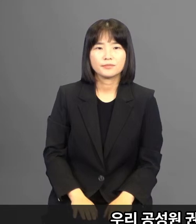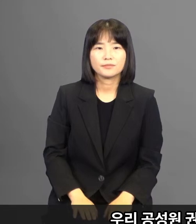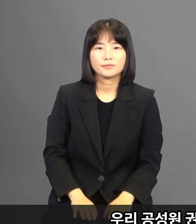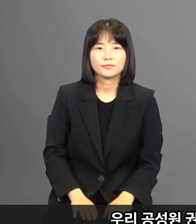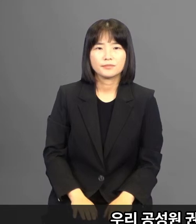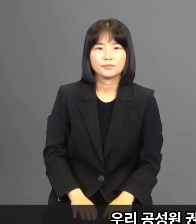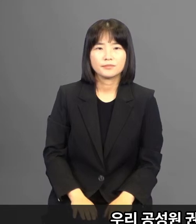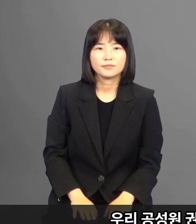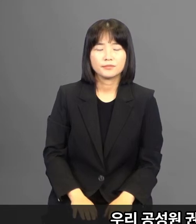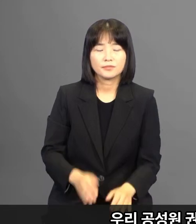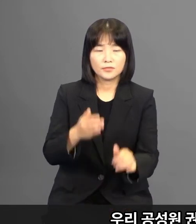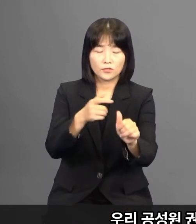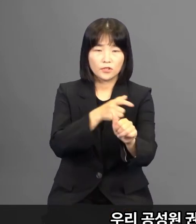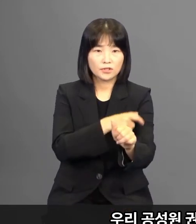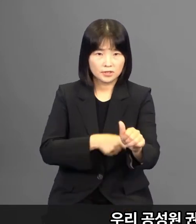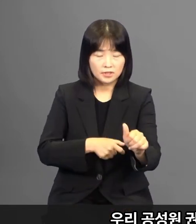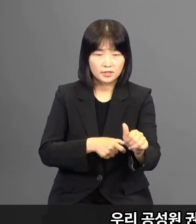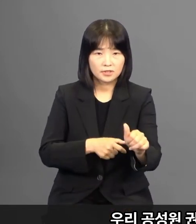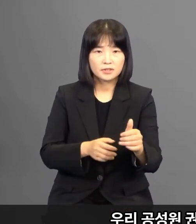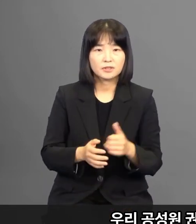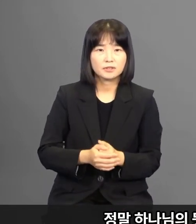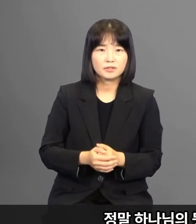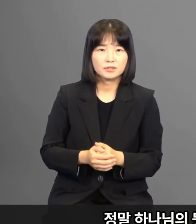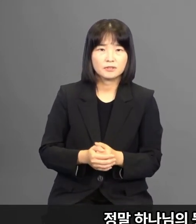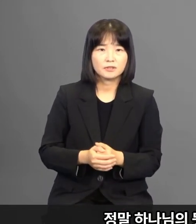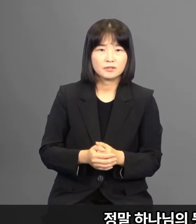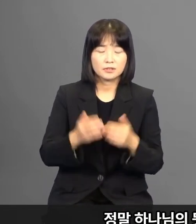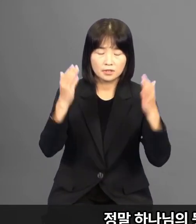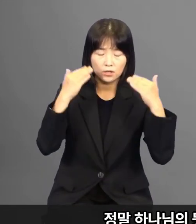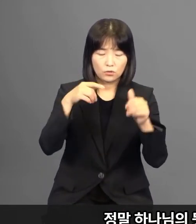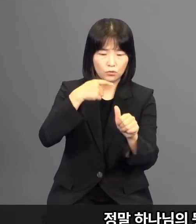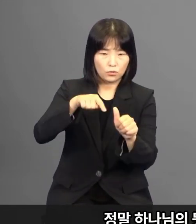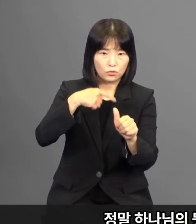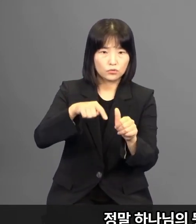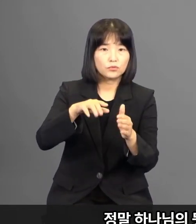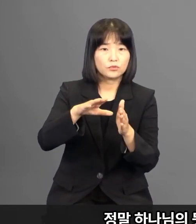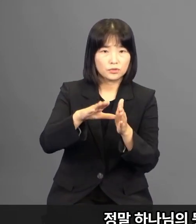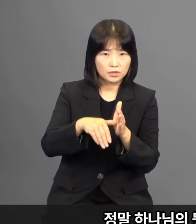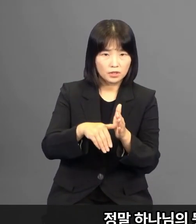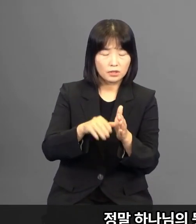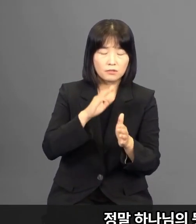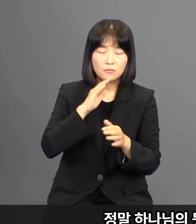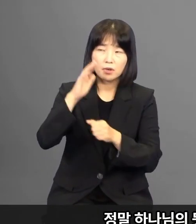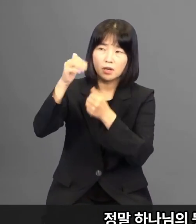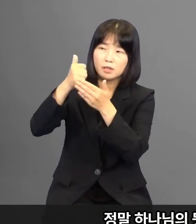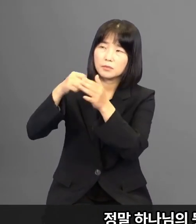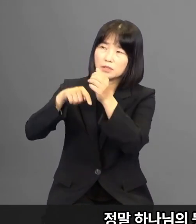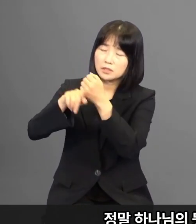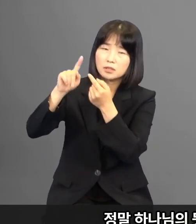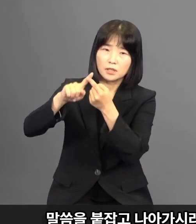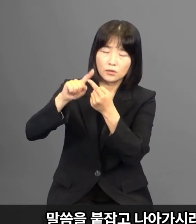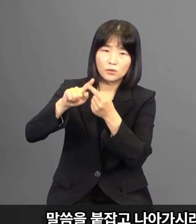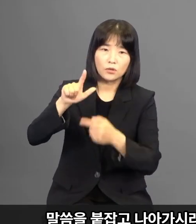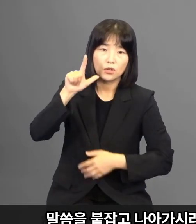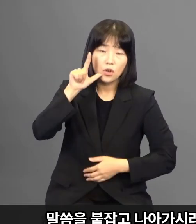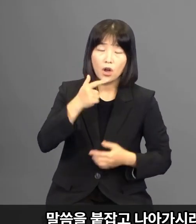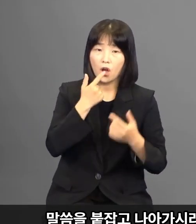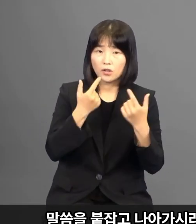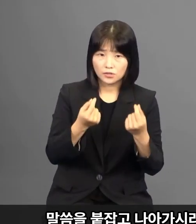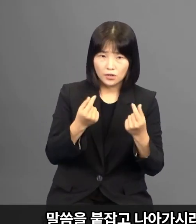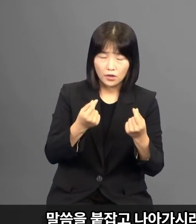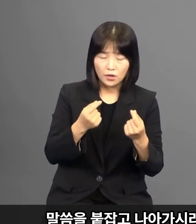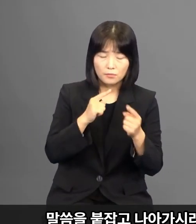우리 공성 원사님 그 공교육 영역에서 정말 하나님의 뜻대로 마치 여호수아와 같이 말씀을